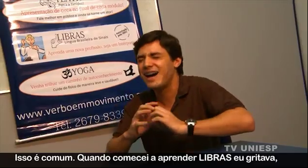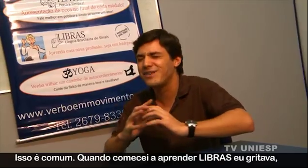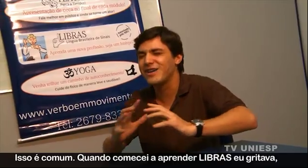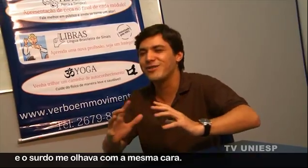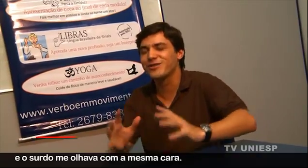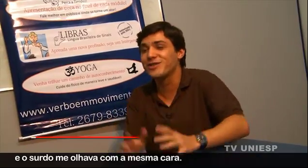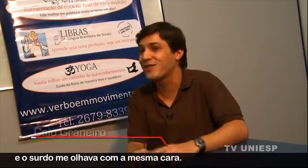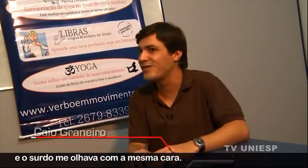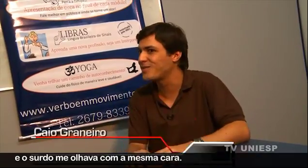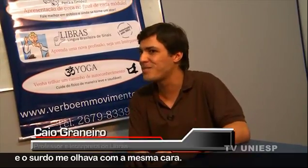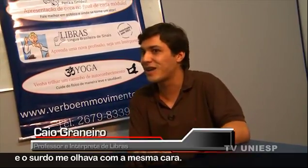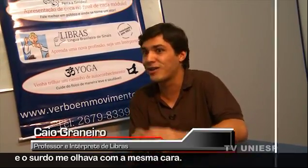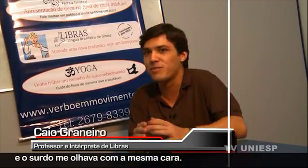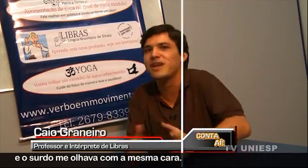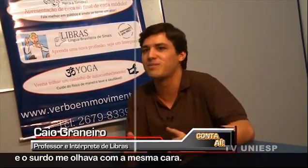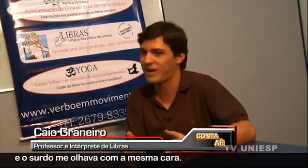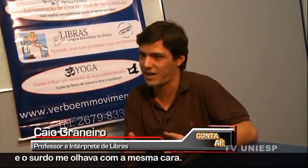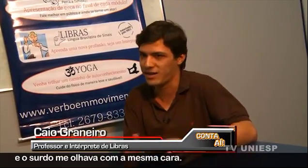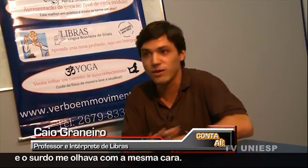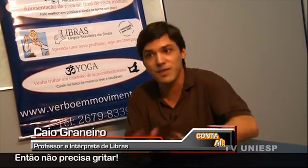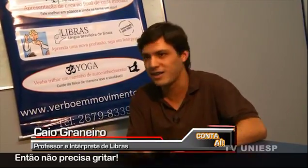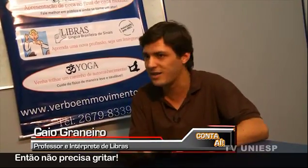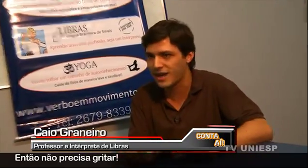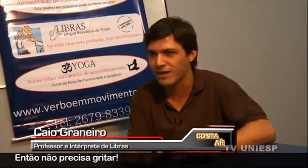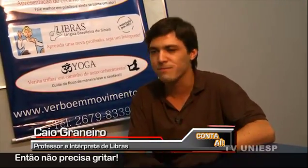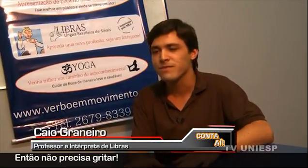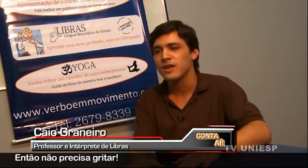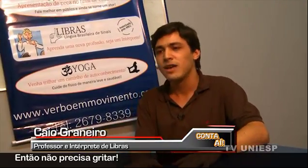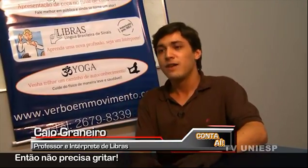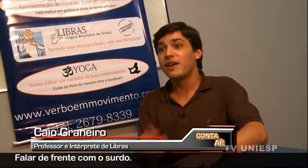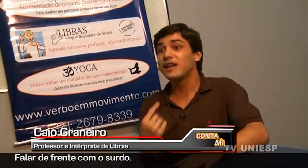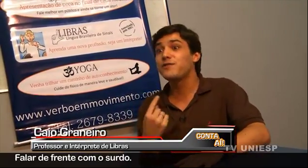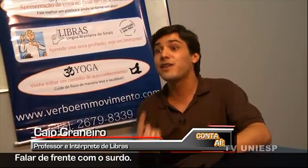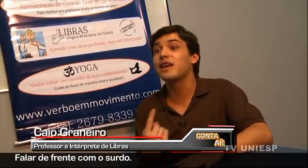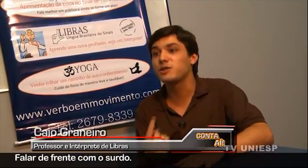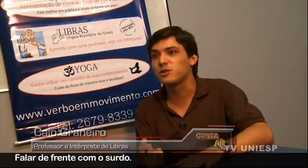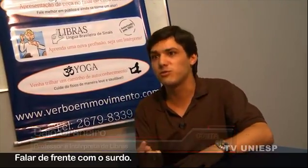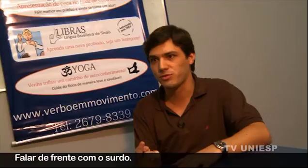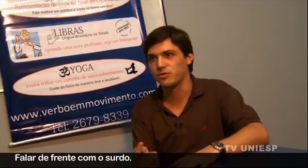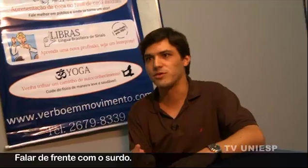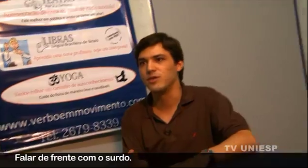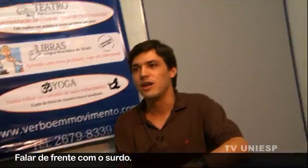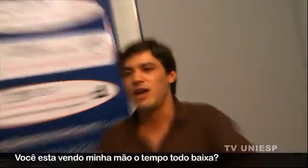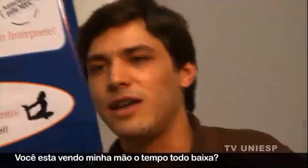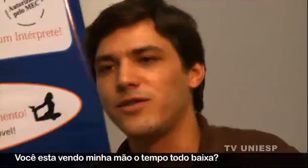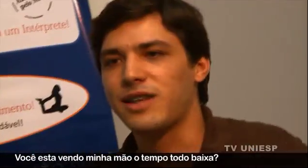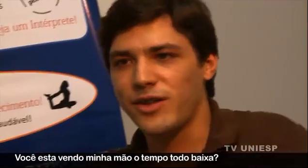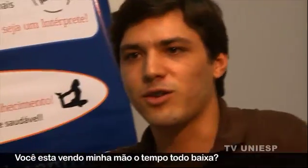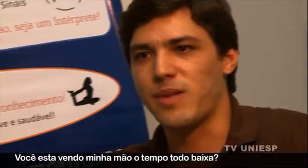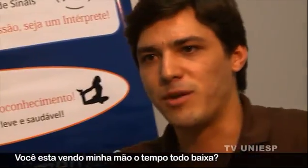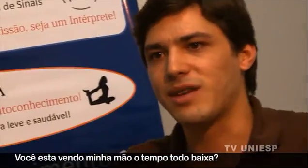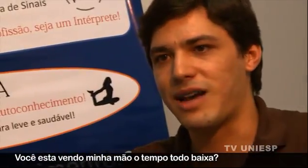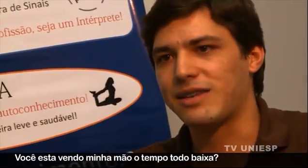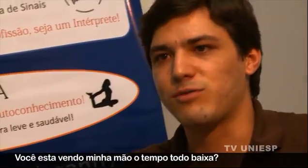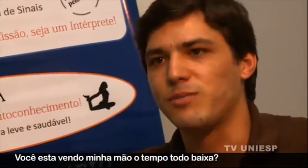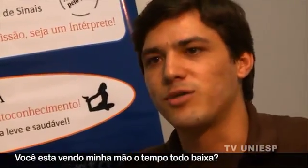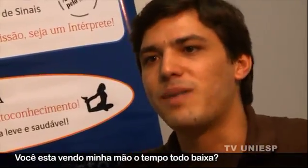gritava e o surdo ficava falando pra minha cara com a mesma cara. Então não tem que gritar. Falar de frente com o surdo. Você está vendo que o meu irmão tá o tempo todo baixo